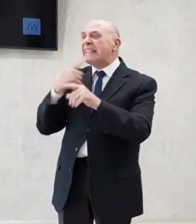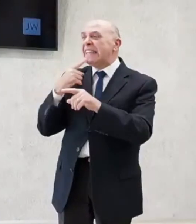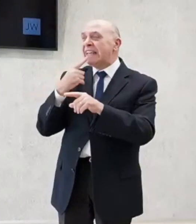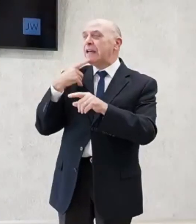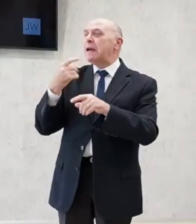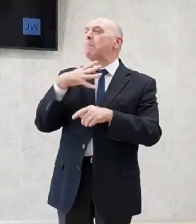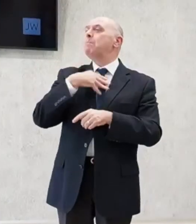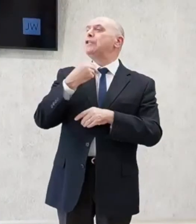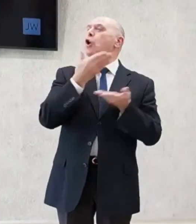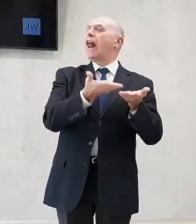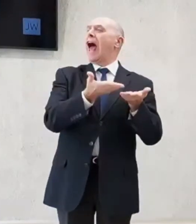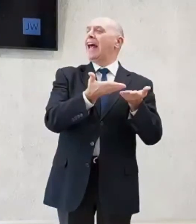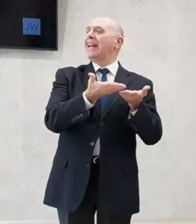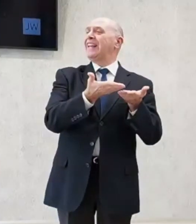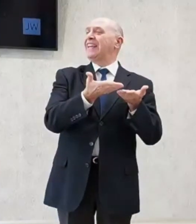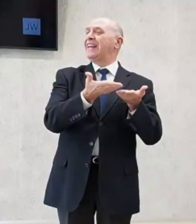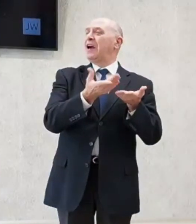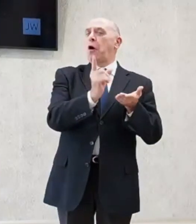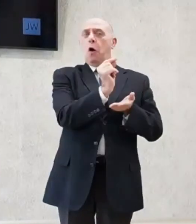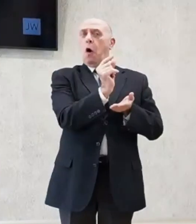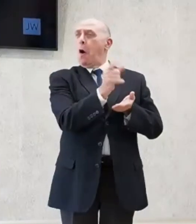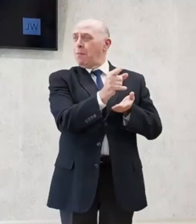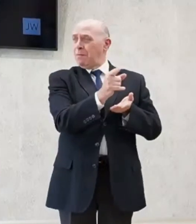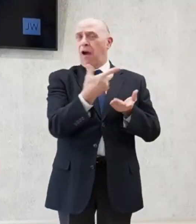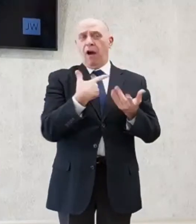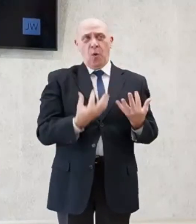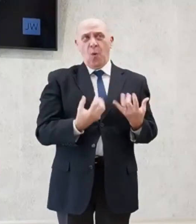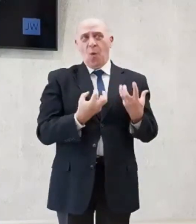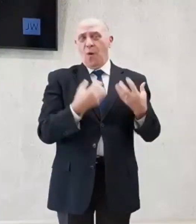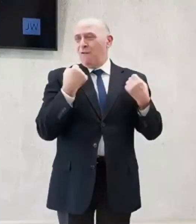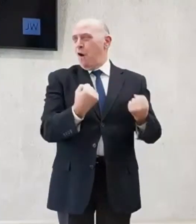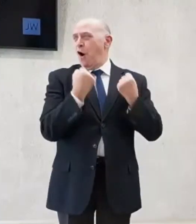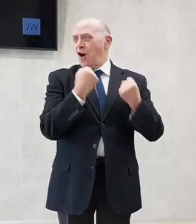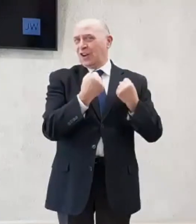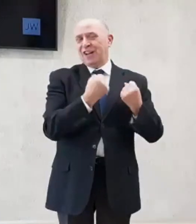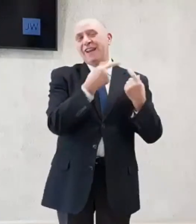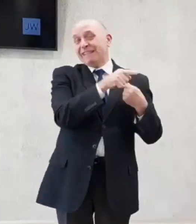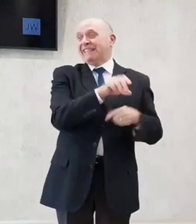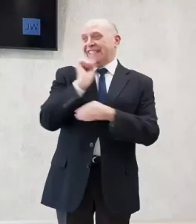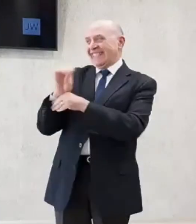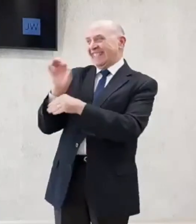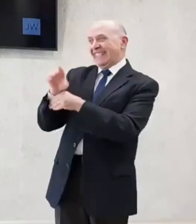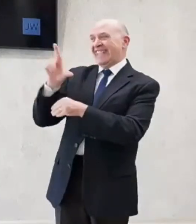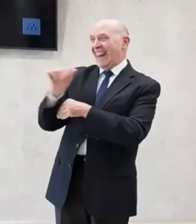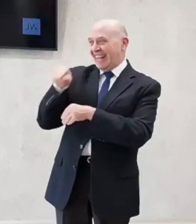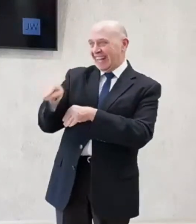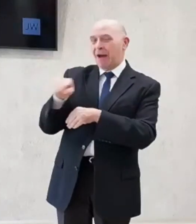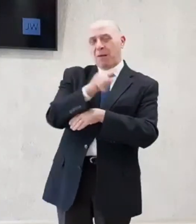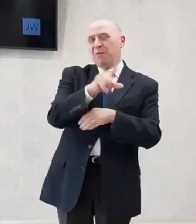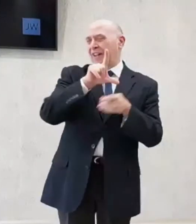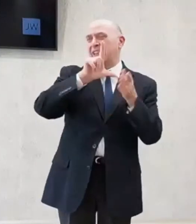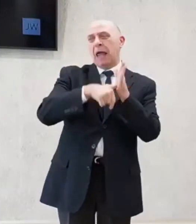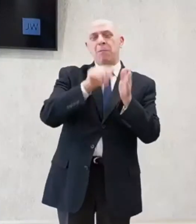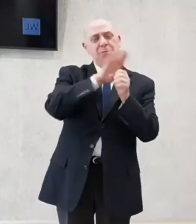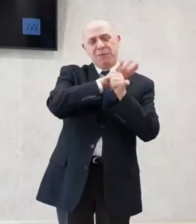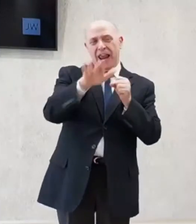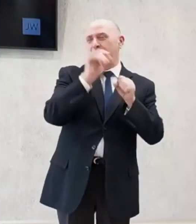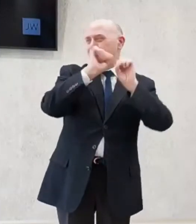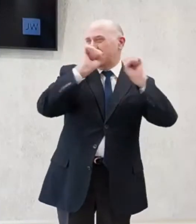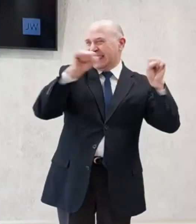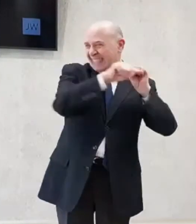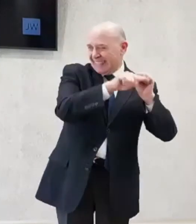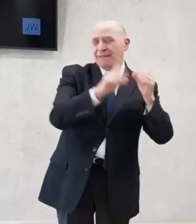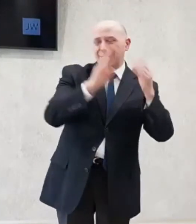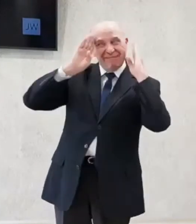e testimoni di Geova fra fratelli e una coppia zelante che si impegnava a tempo pieno nell'opera di predicazione e possiamo dire hanno trasmesso a Lina